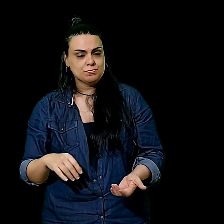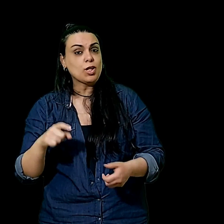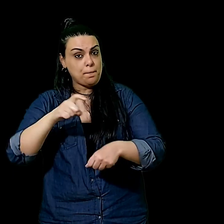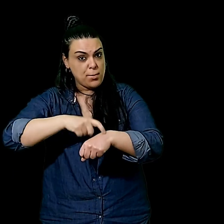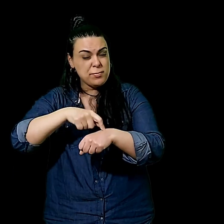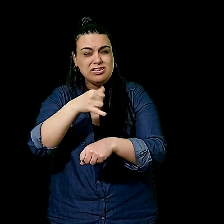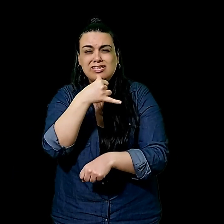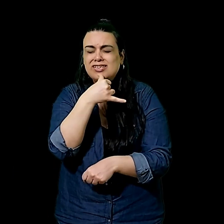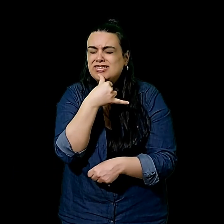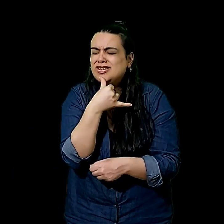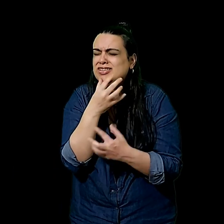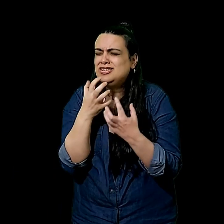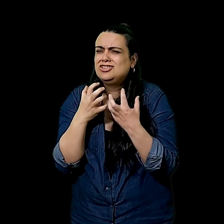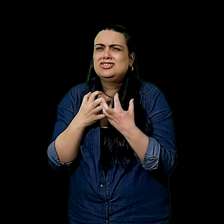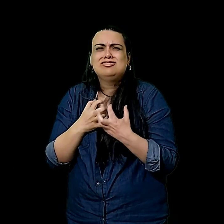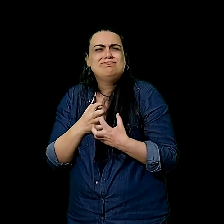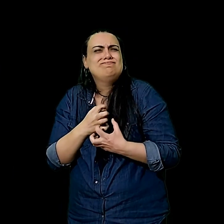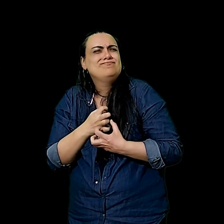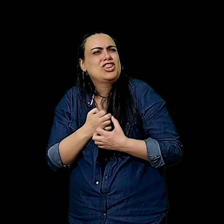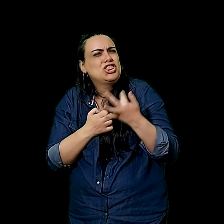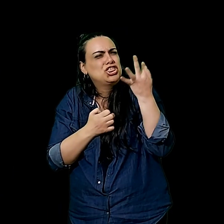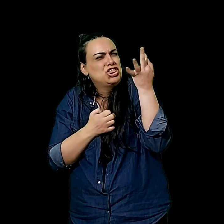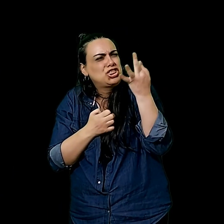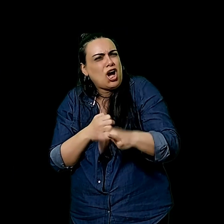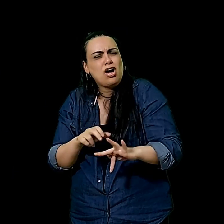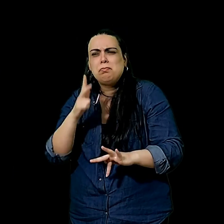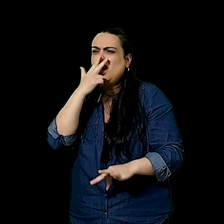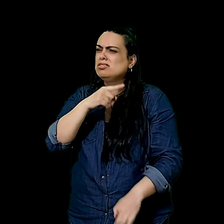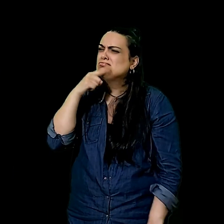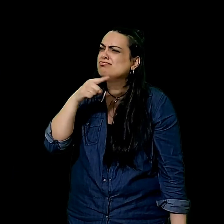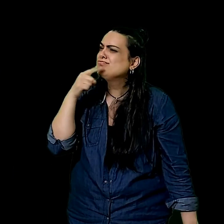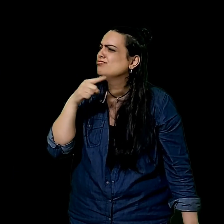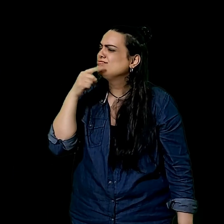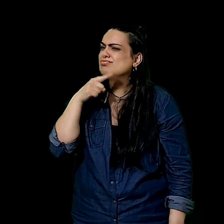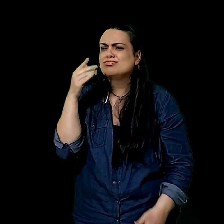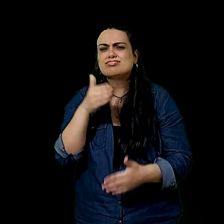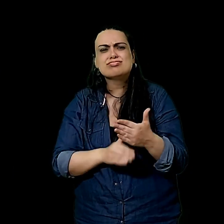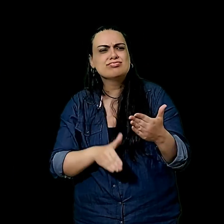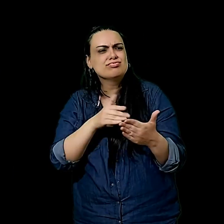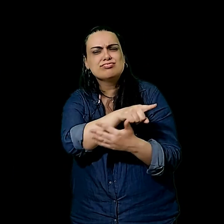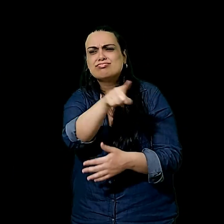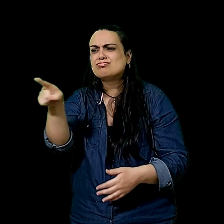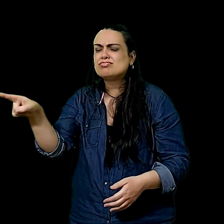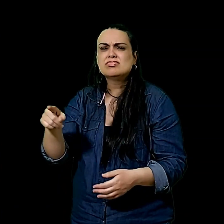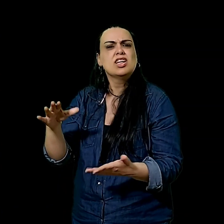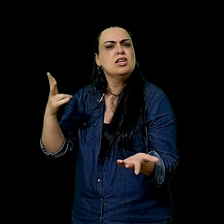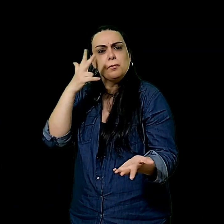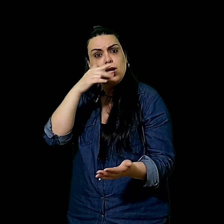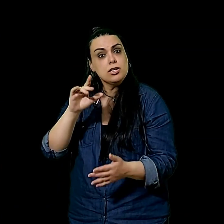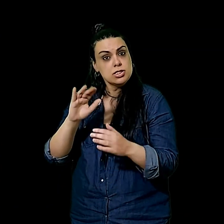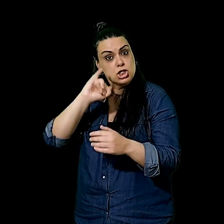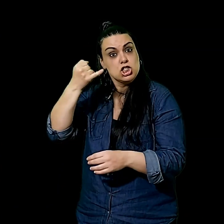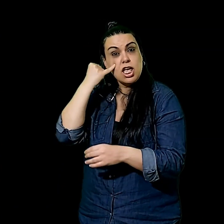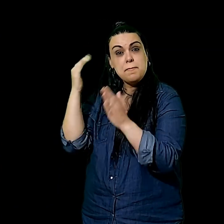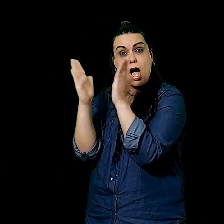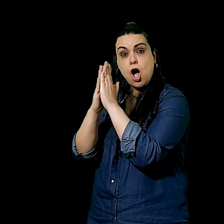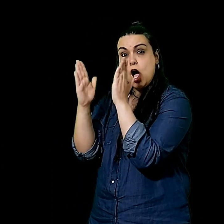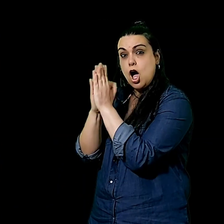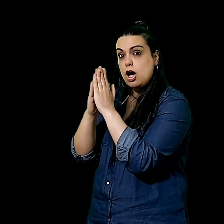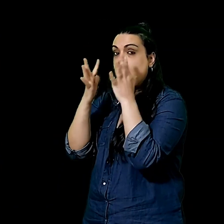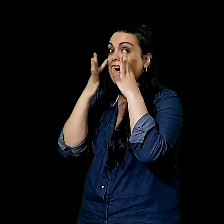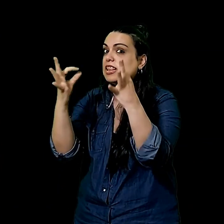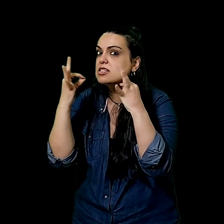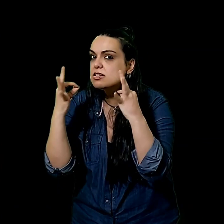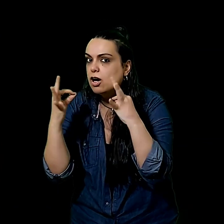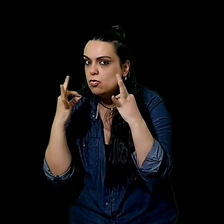de tristeza, pensando que não vai mais dar conta daquilo que Deus confiou a ele, ele diz assim, tu me iludiste. Gente, muita atenção